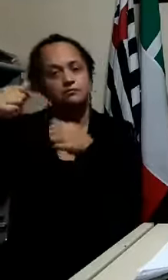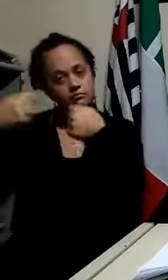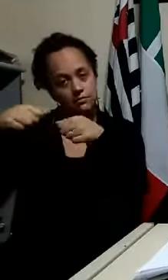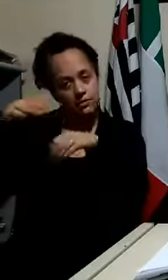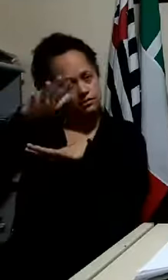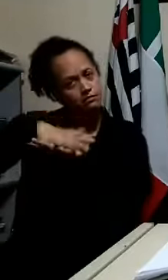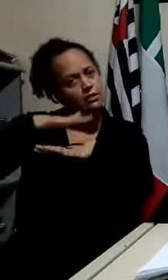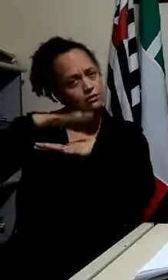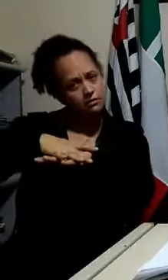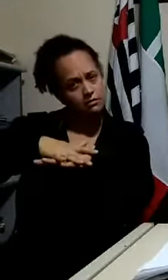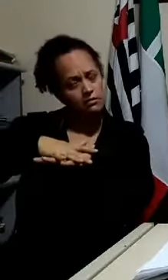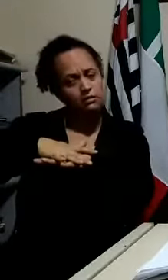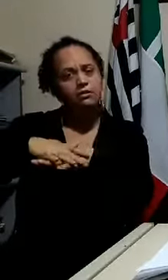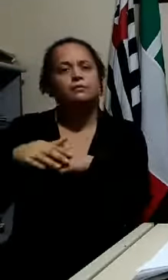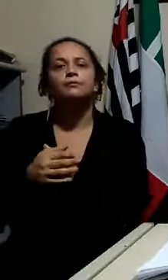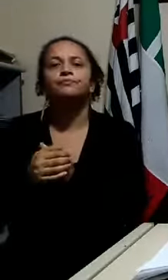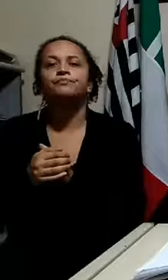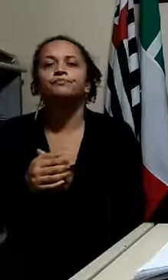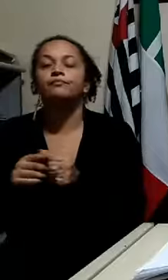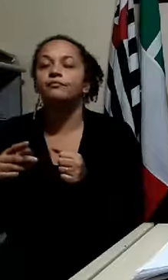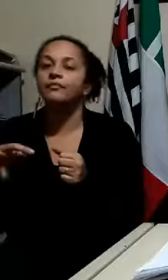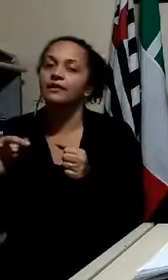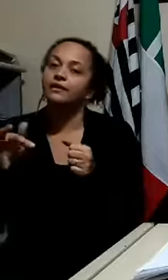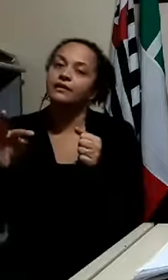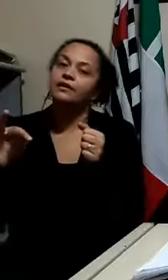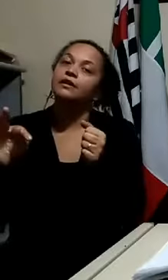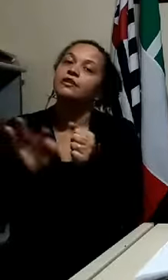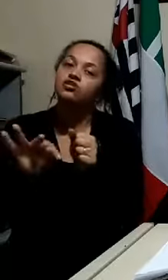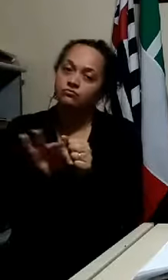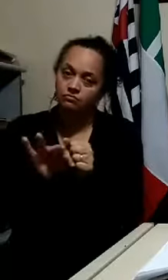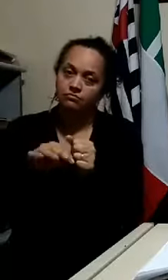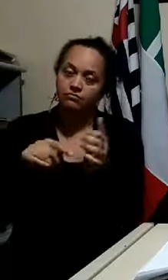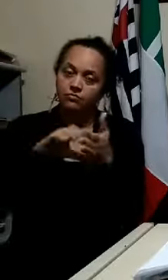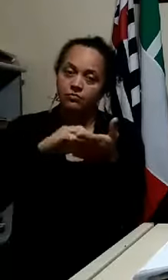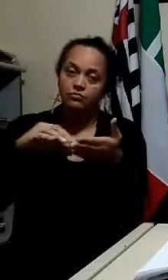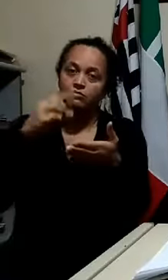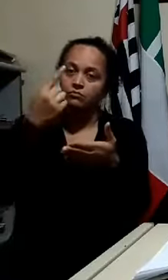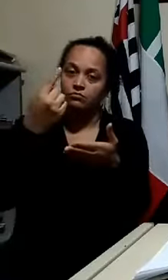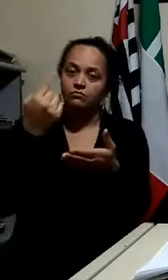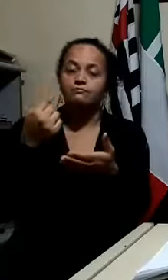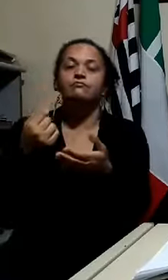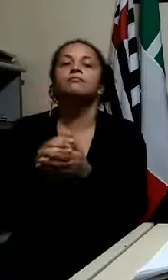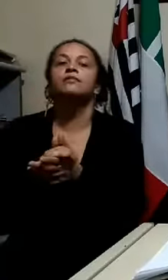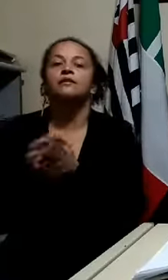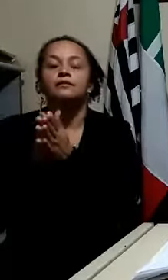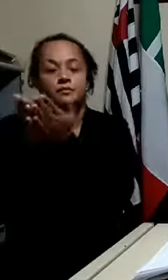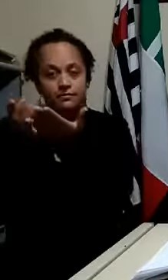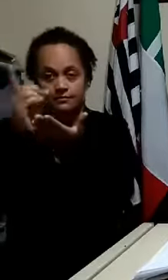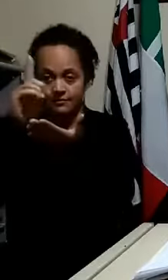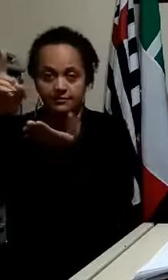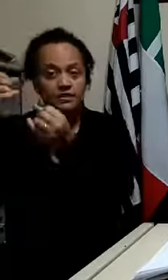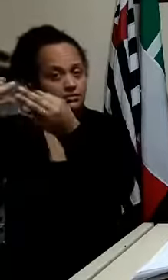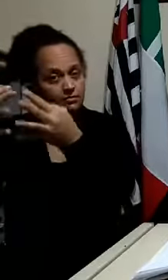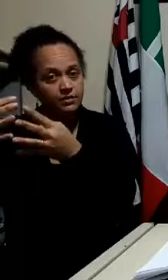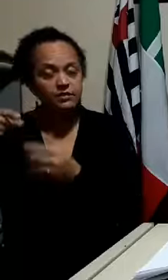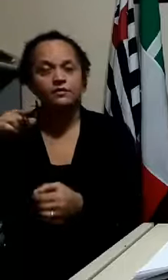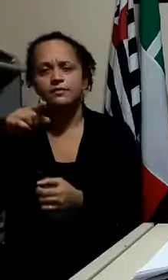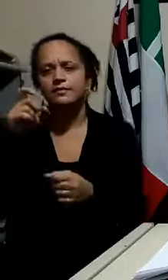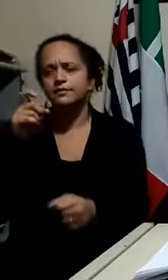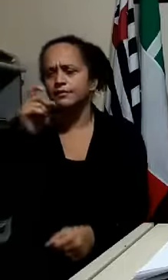não pratica, Tiago 1 diz que a gente está enganando a si mesmo, né? E aí a nossa casa